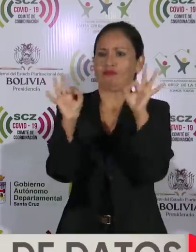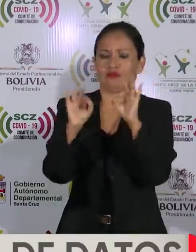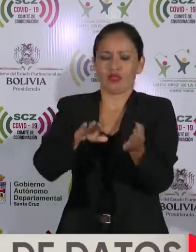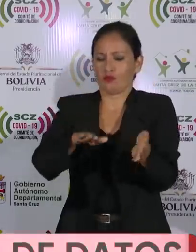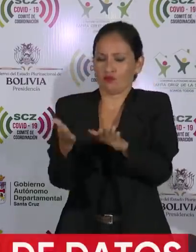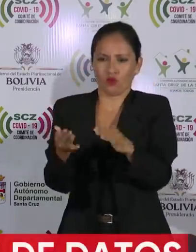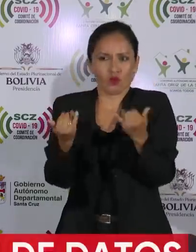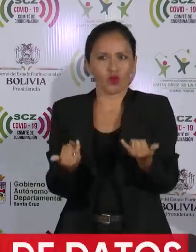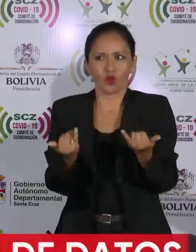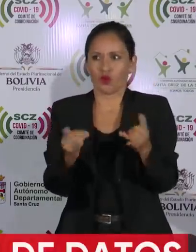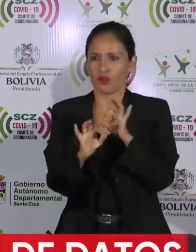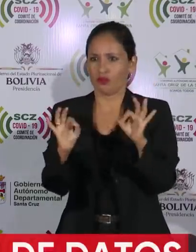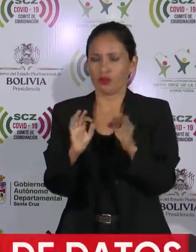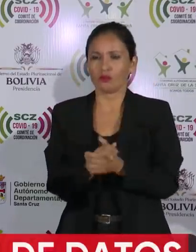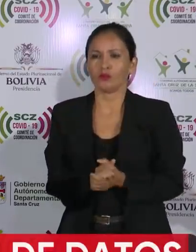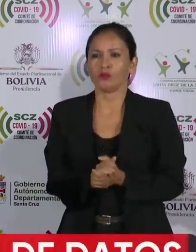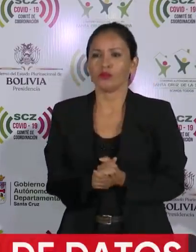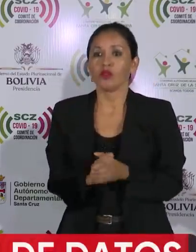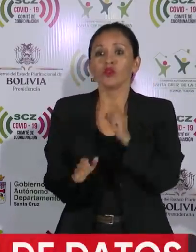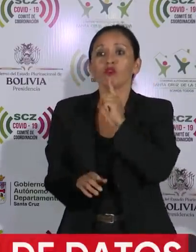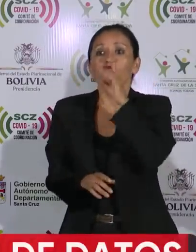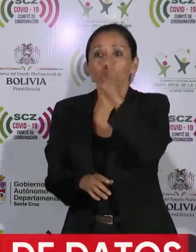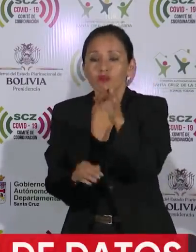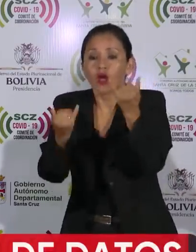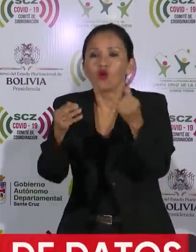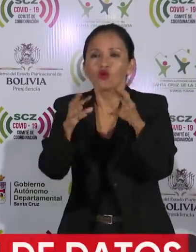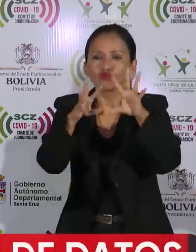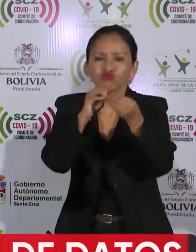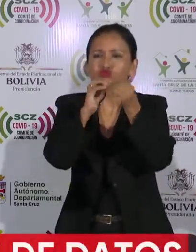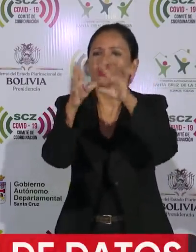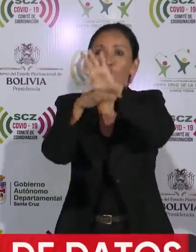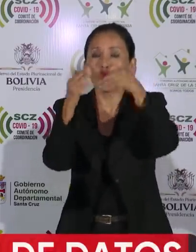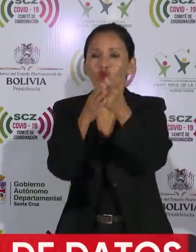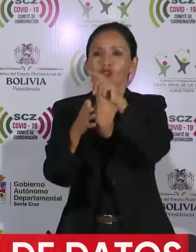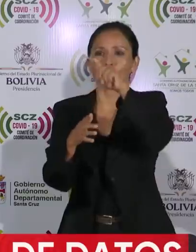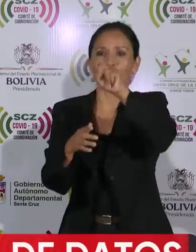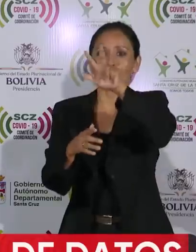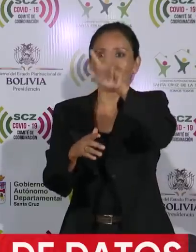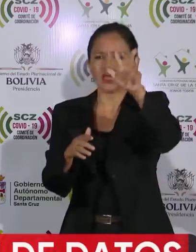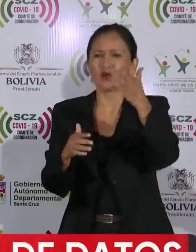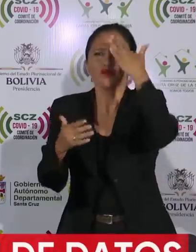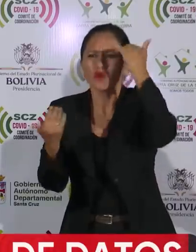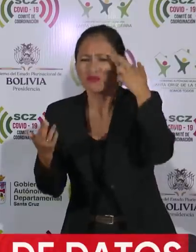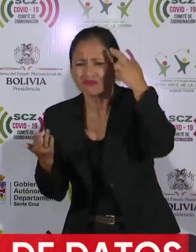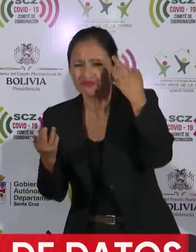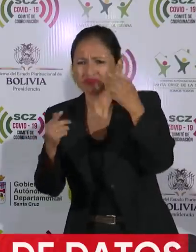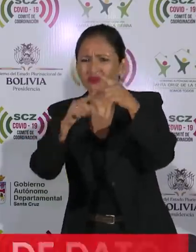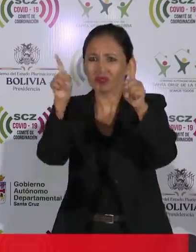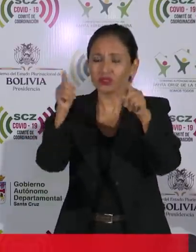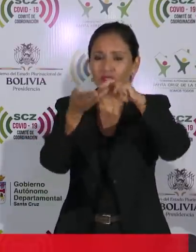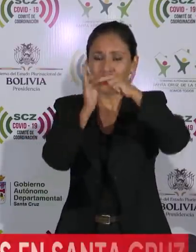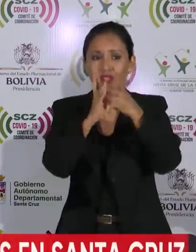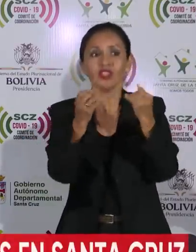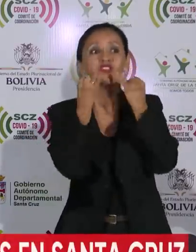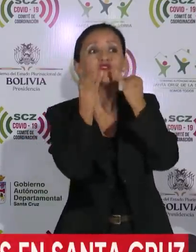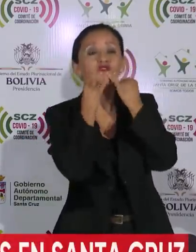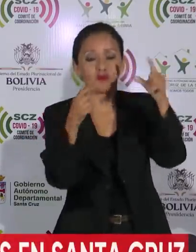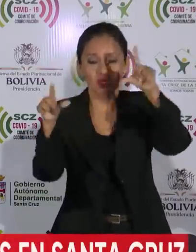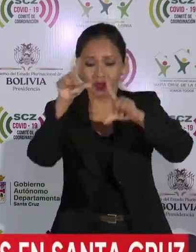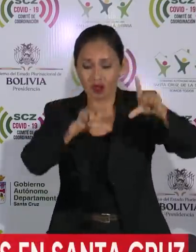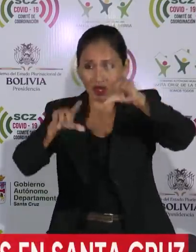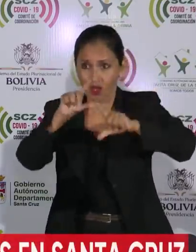día. Con los confirmados suman 133. Hay una diferencia porque nos reporta el